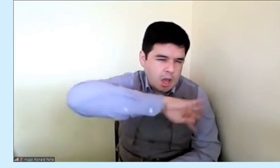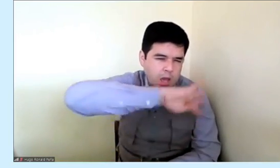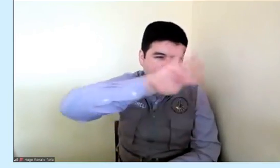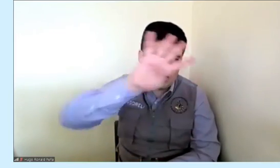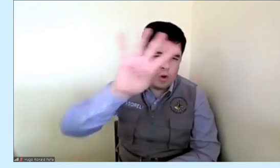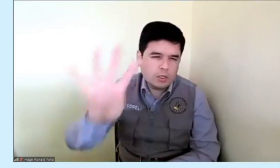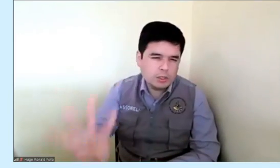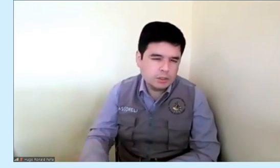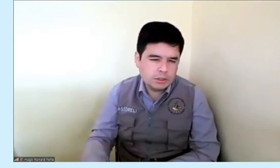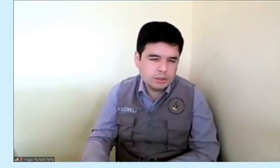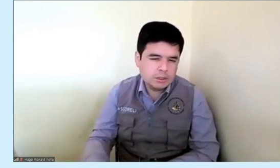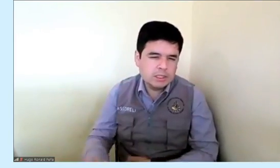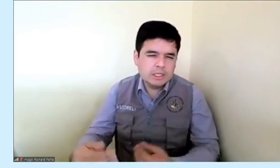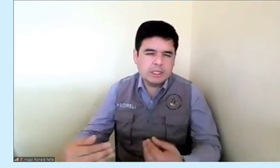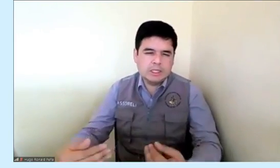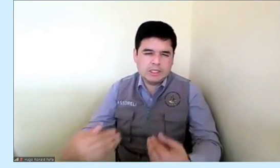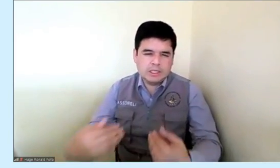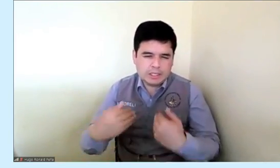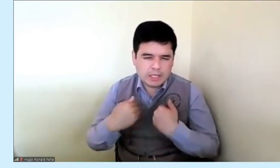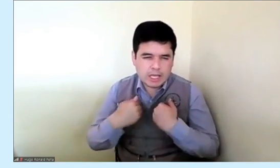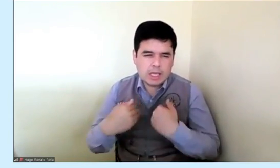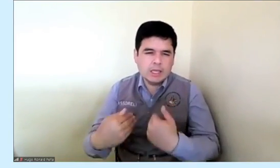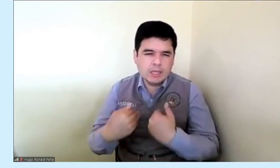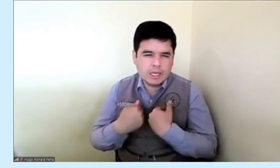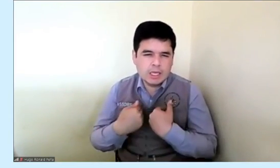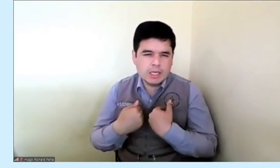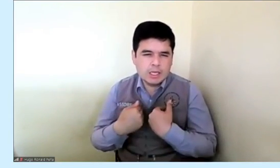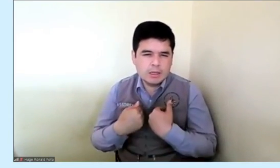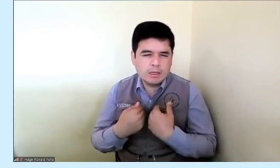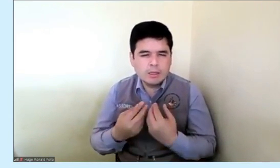Porque el arco iris tiene